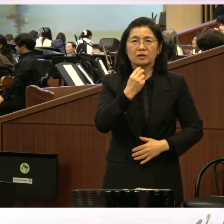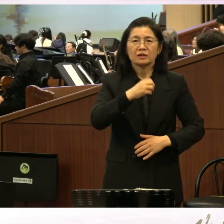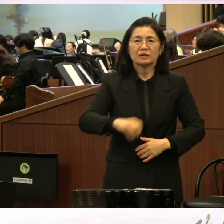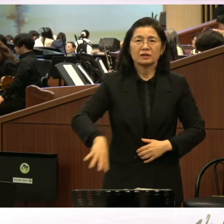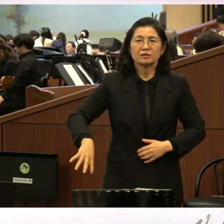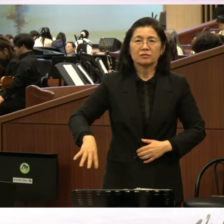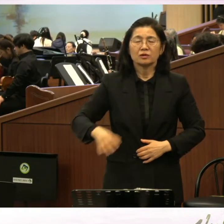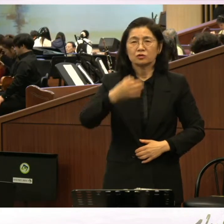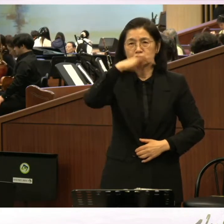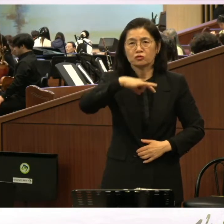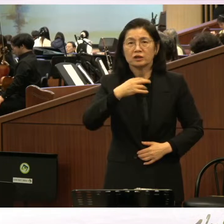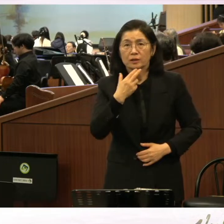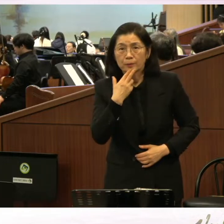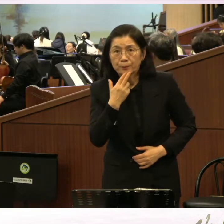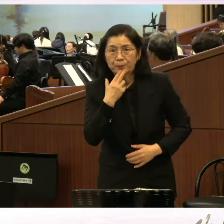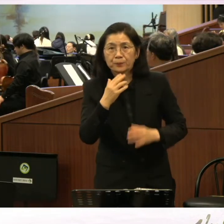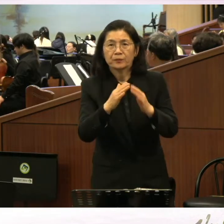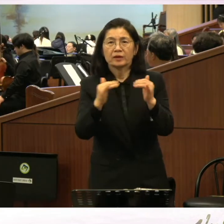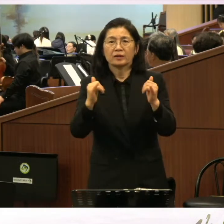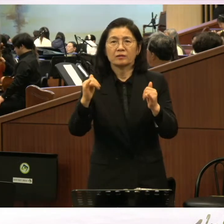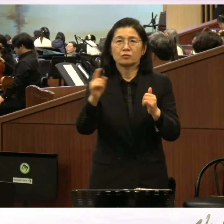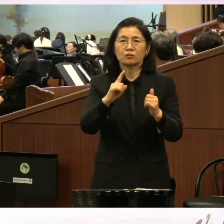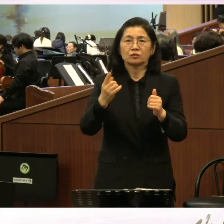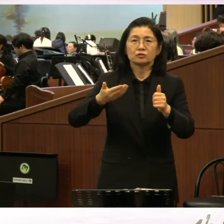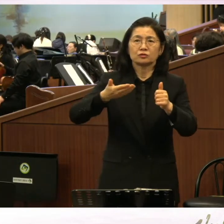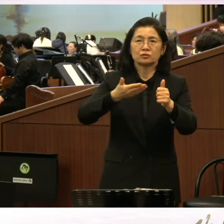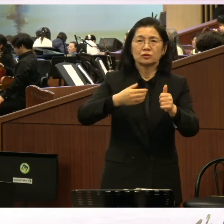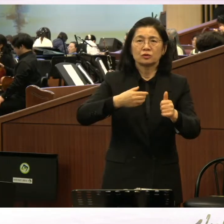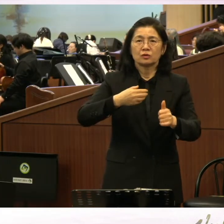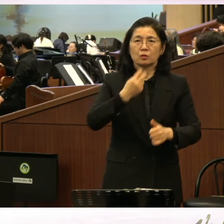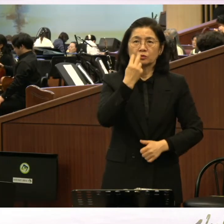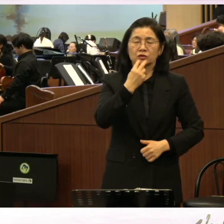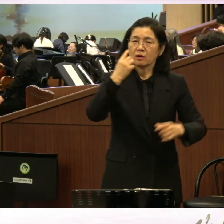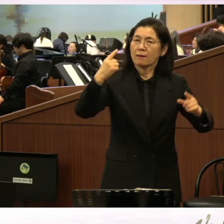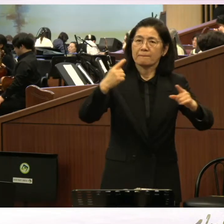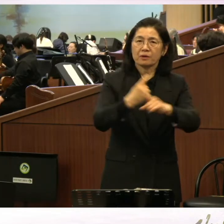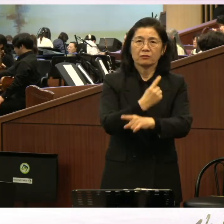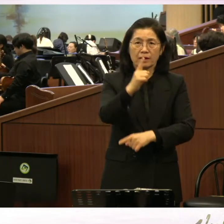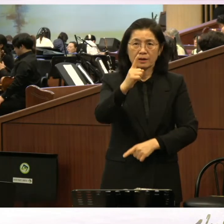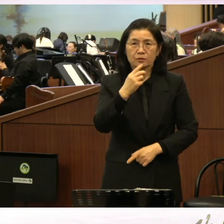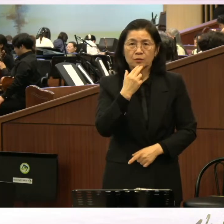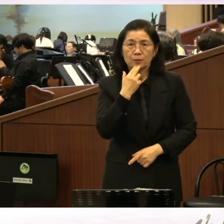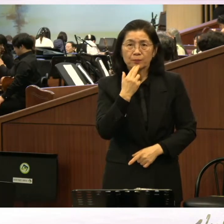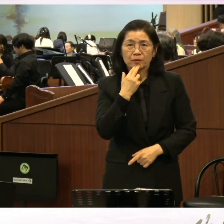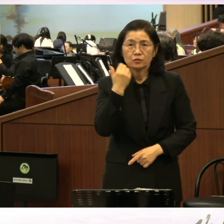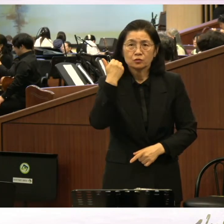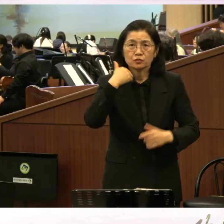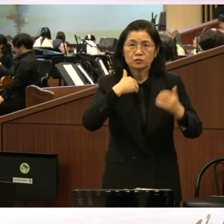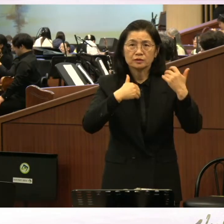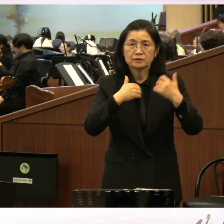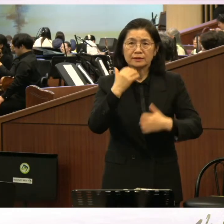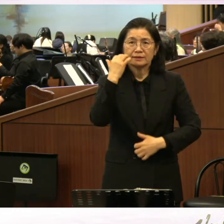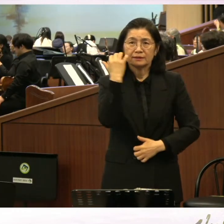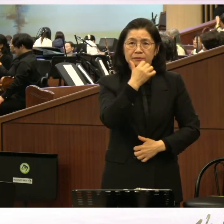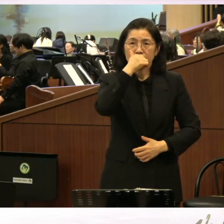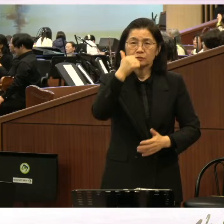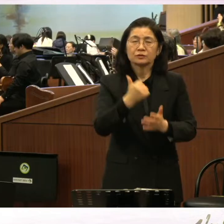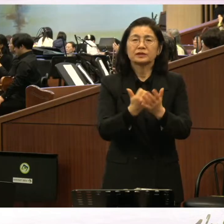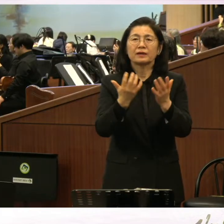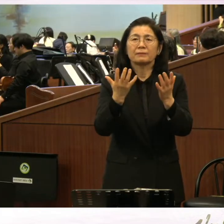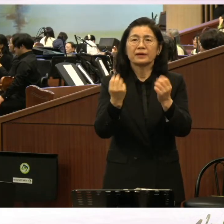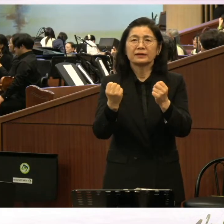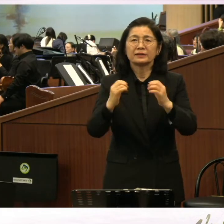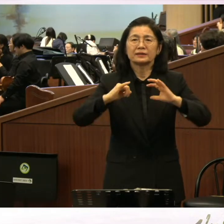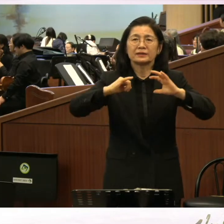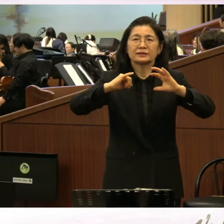무엇이 유익하리요? 사람이 무엇을 주고 자기 목숨과 바꾸겠느냐? 누구든지 이 음란하고